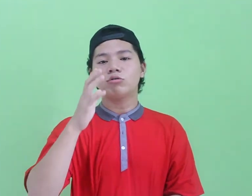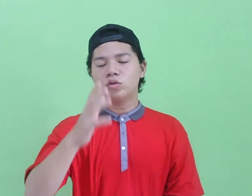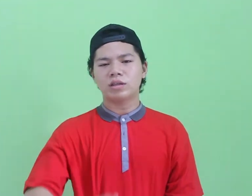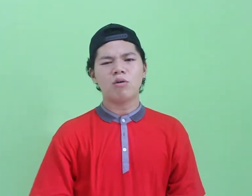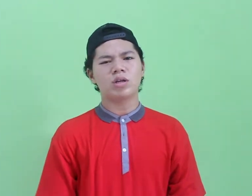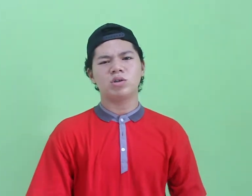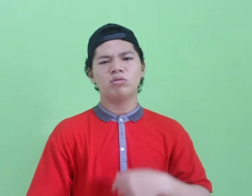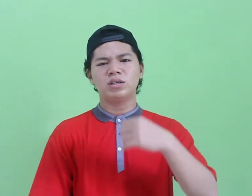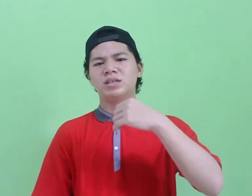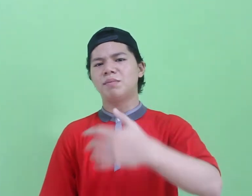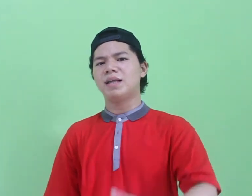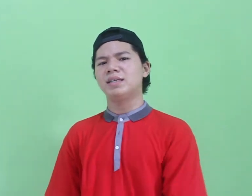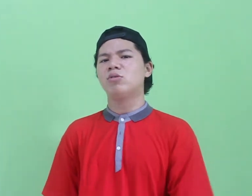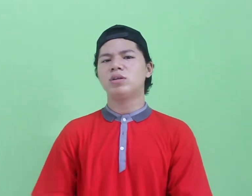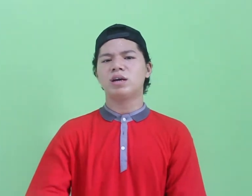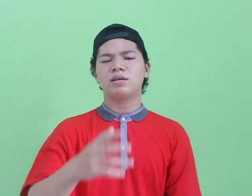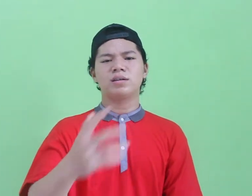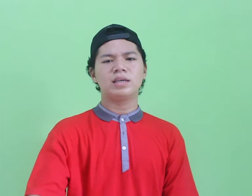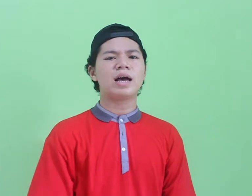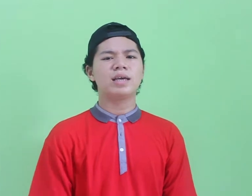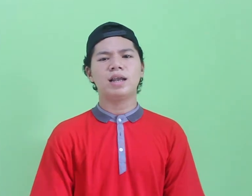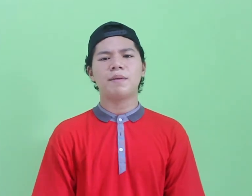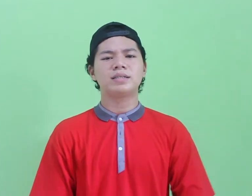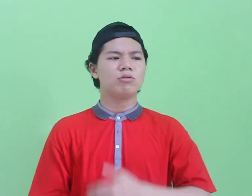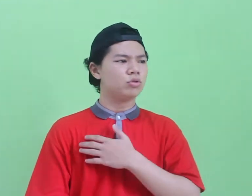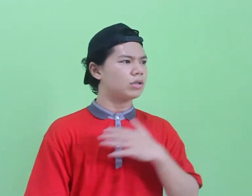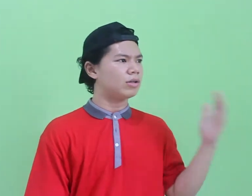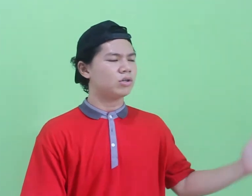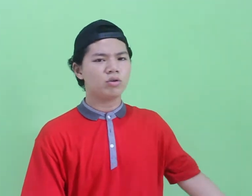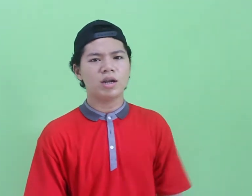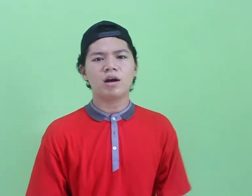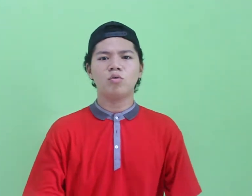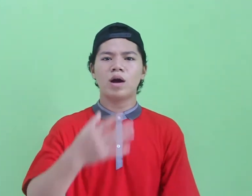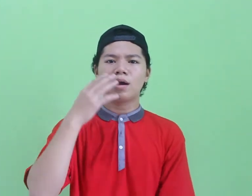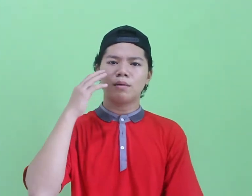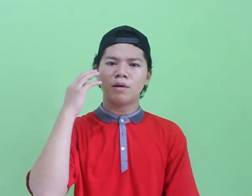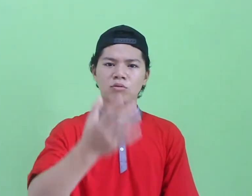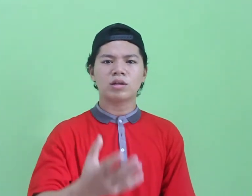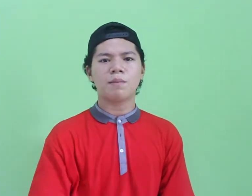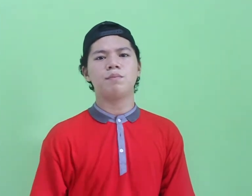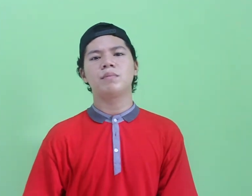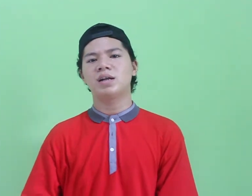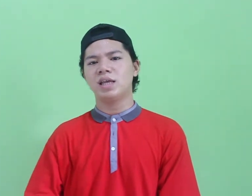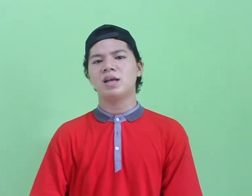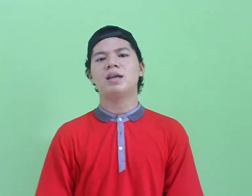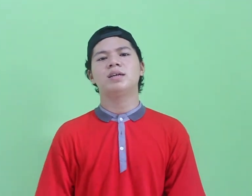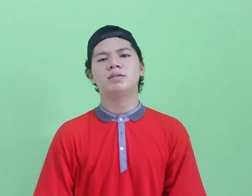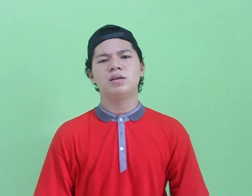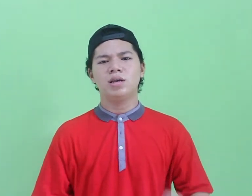sudah tahu risikonya gimana, jadi aku tidak yakin lah, masa aku sudah tahu risikonya dan aku tetap mengklik iklannya. Itu